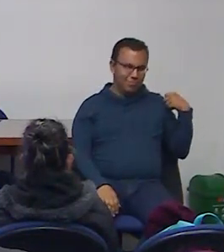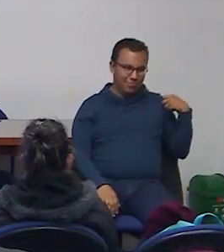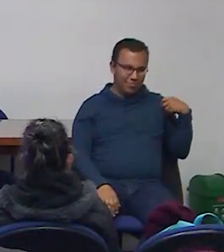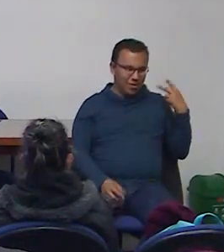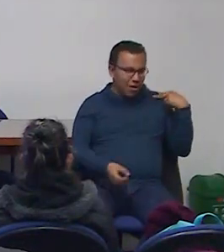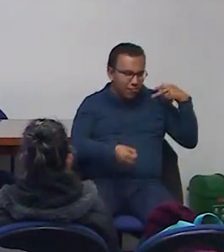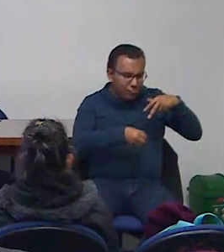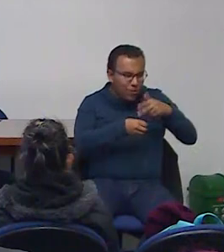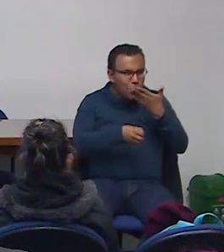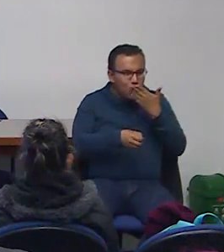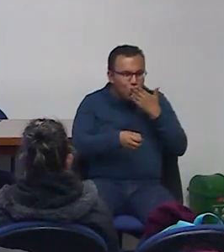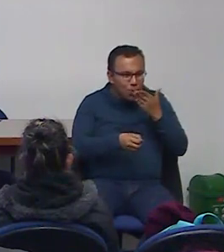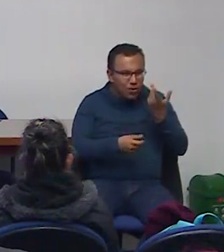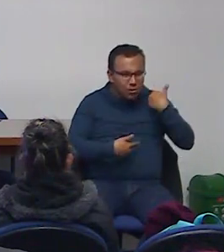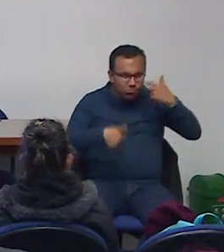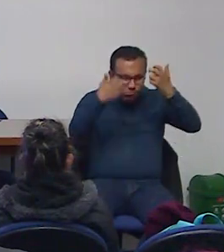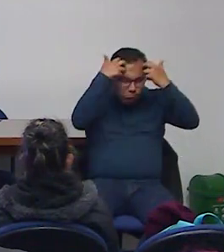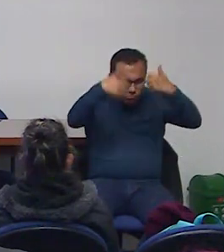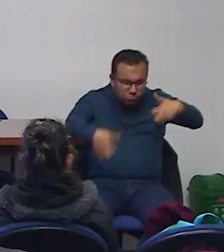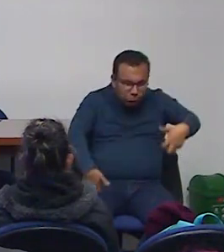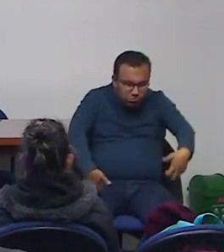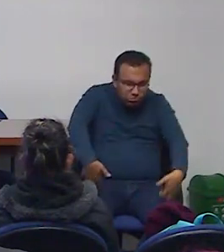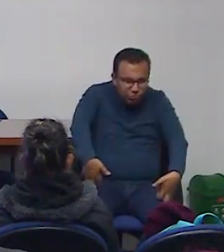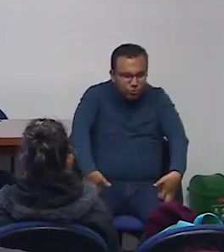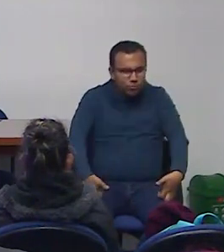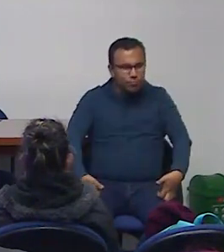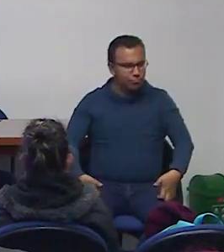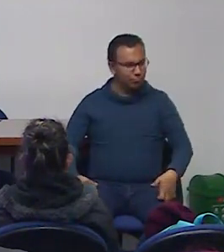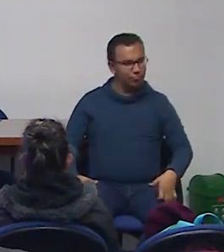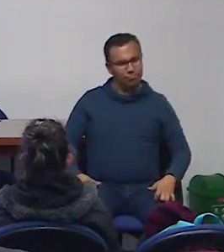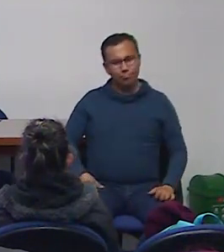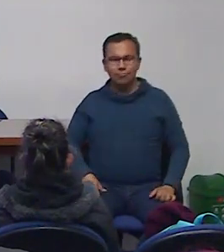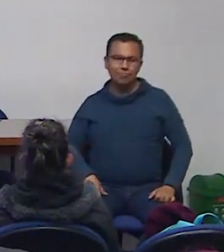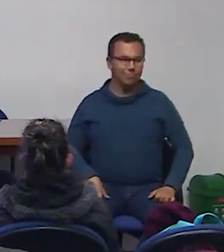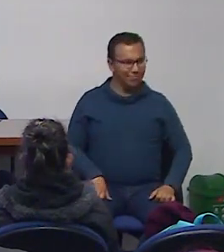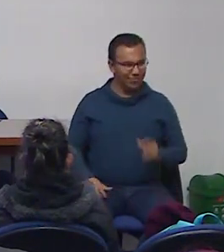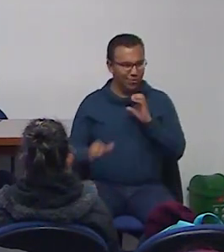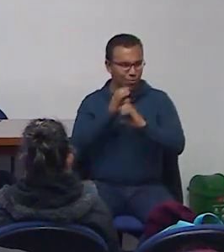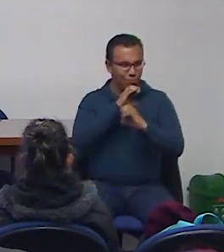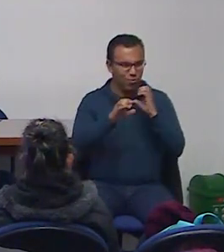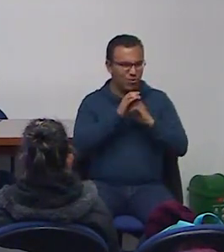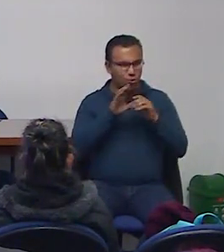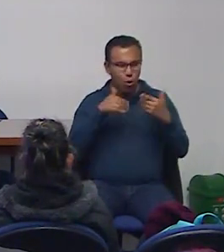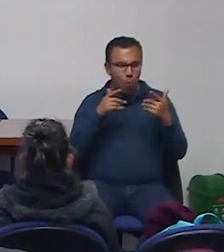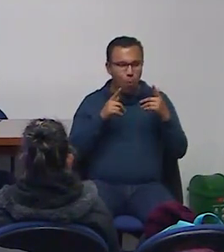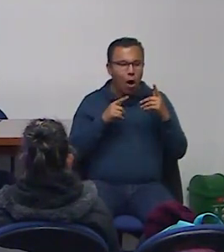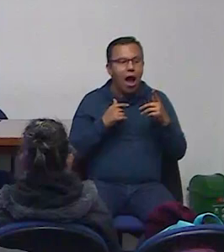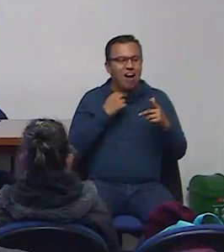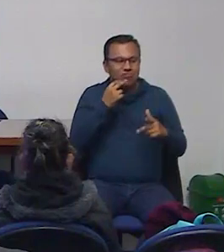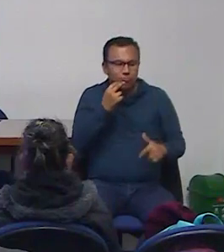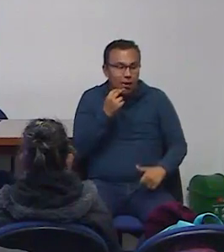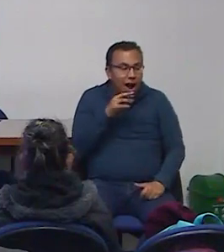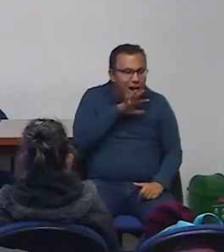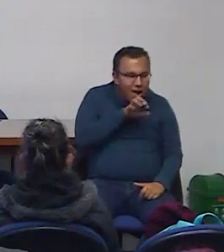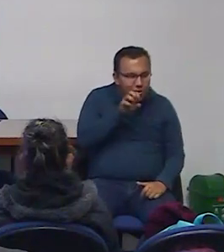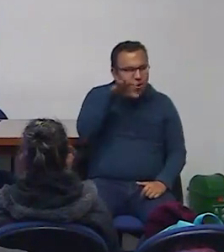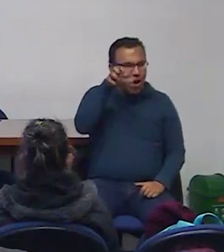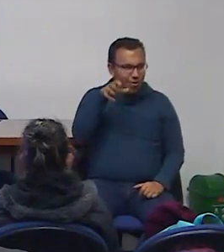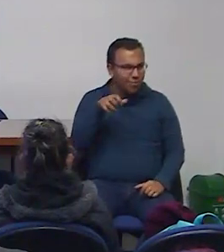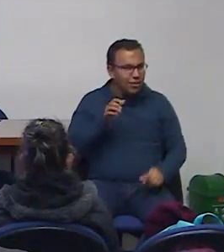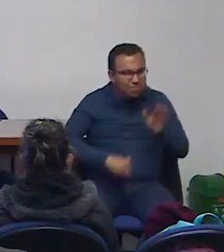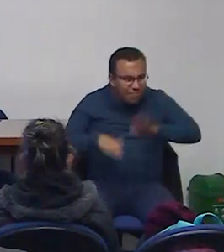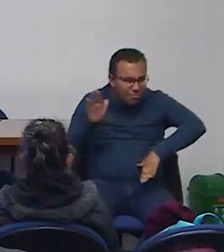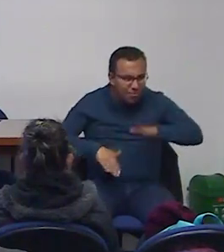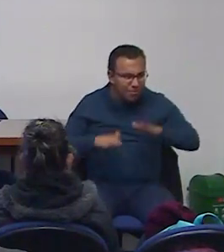lo primitivo Entonces cómo se cómo se se se comunicaban las personas antes pues con sonidos y con